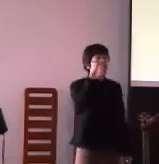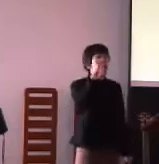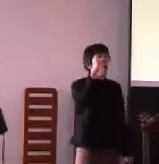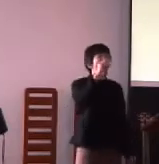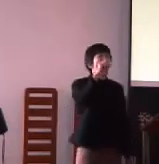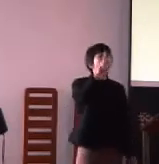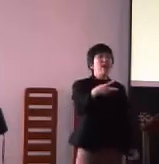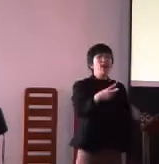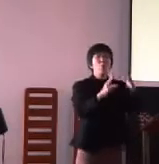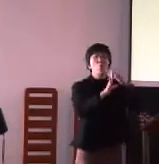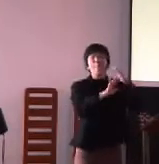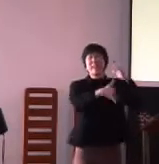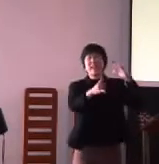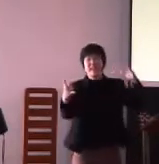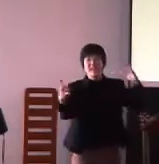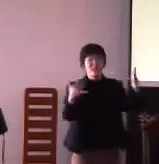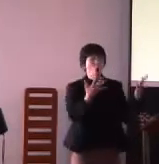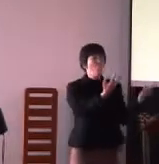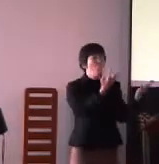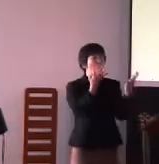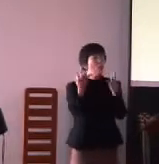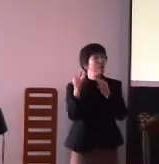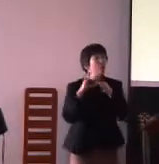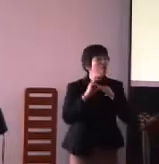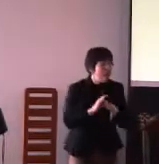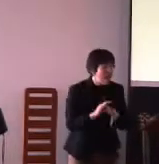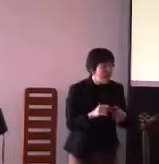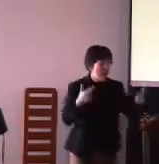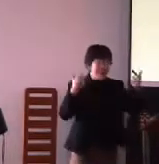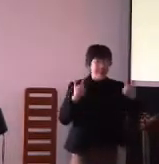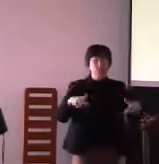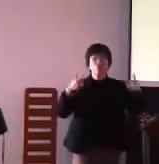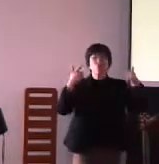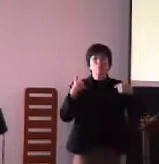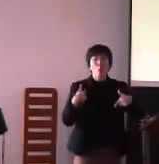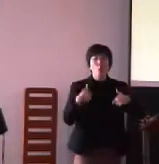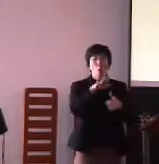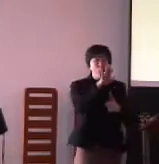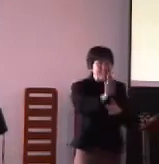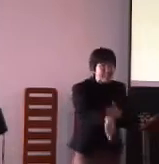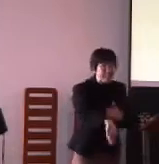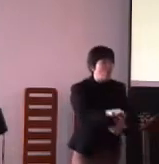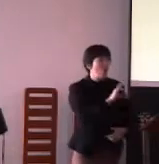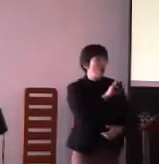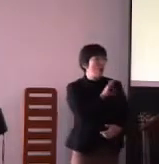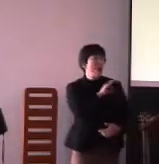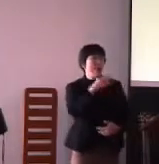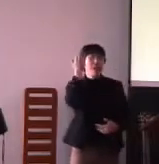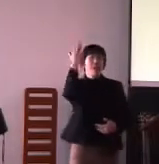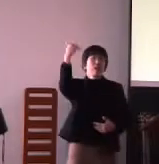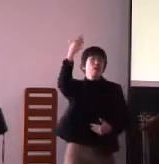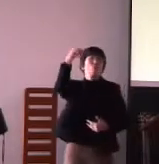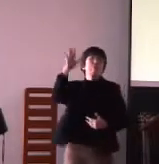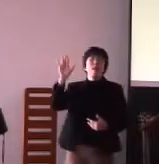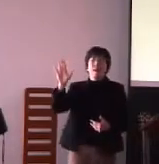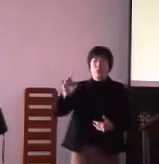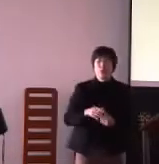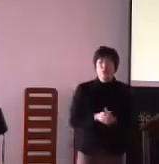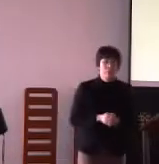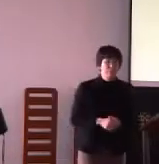とこもおられます。家族みんながいつも下の名前で呼